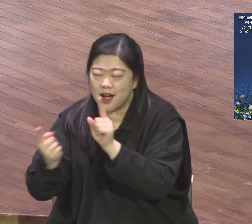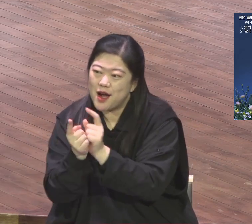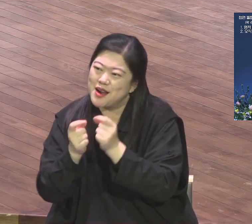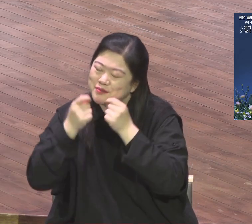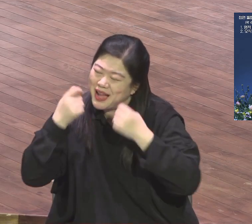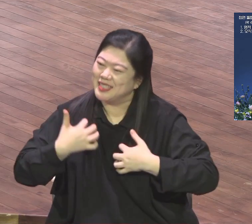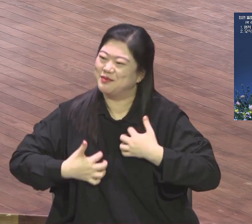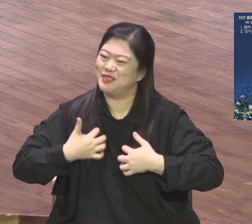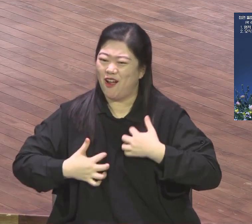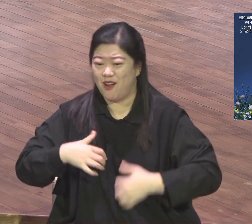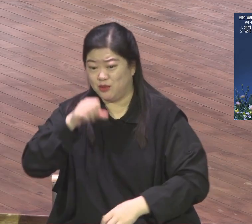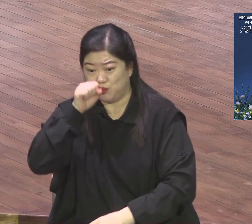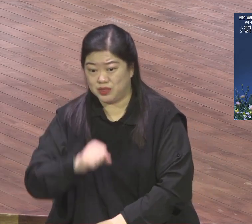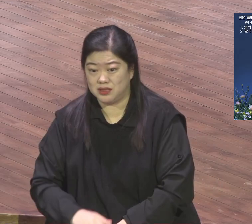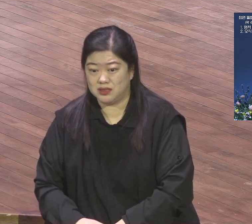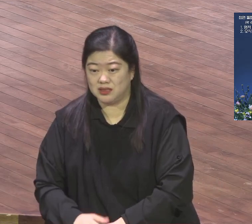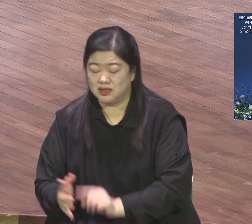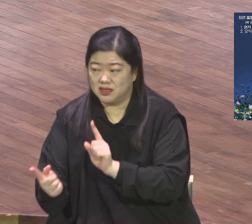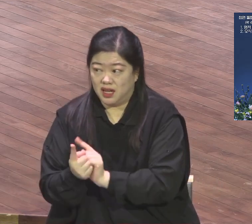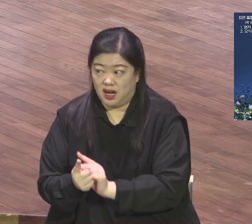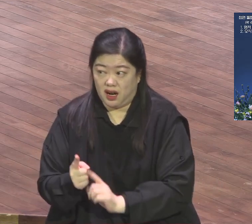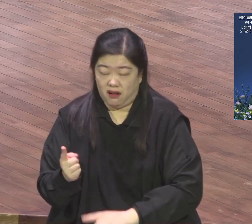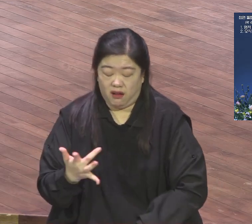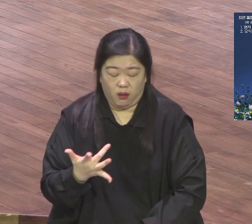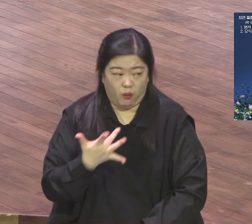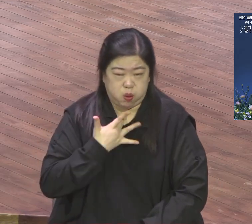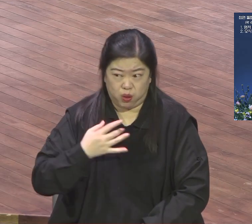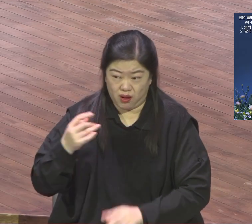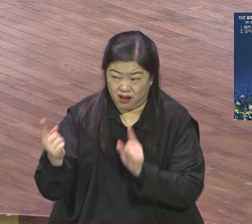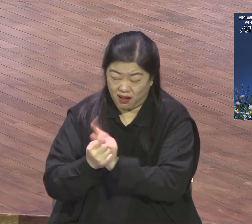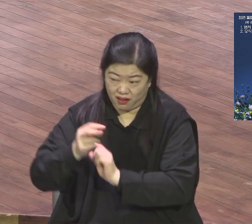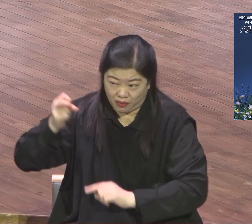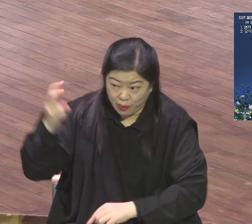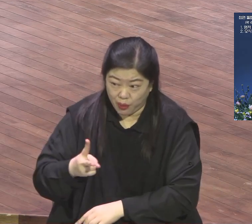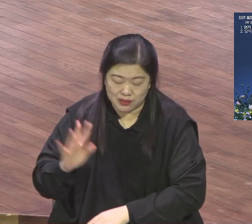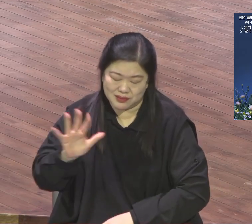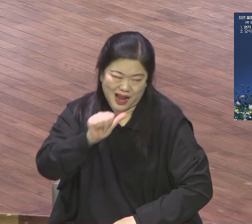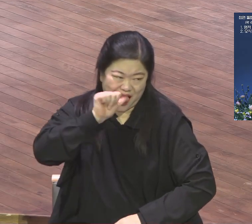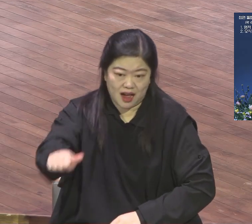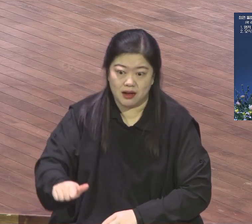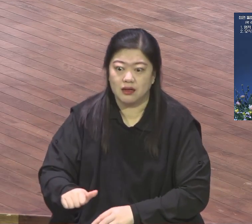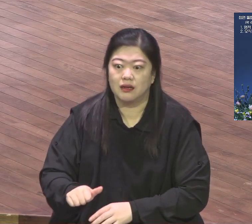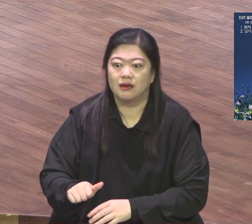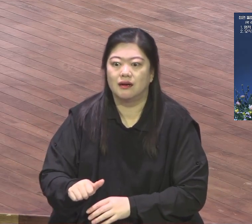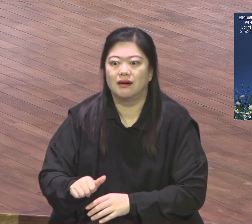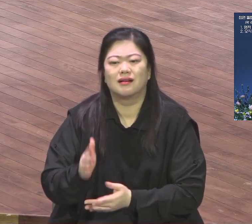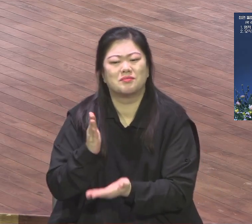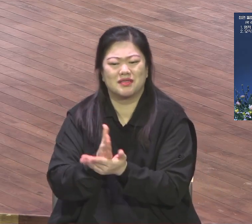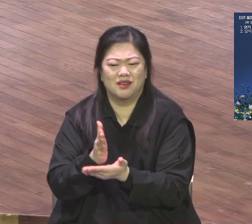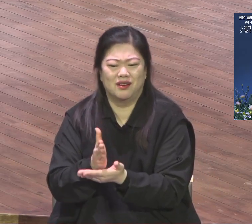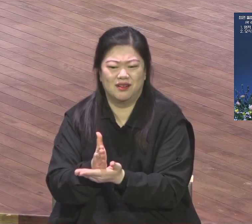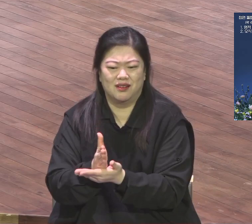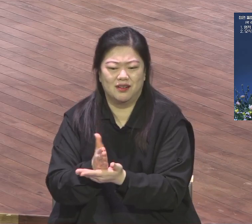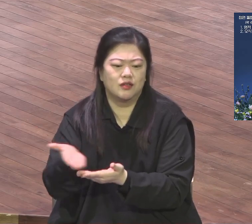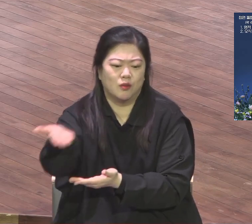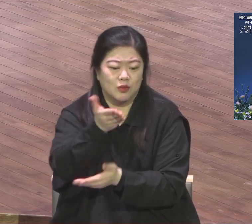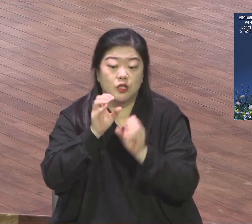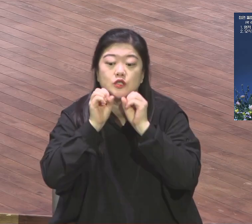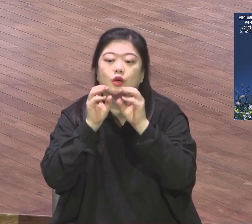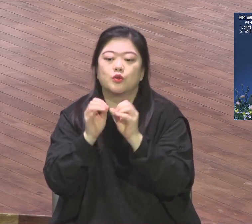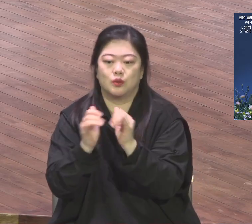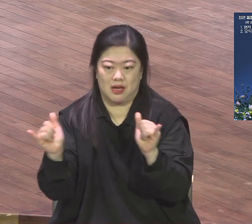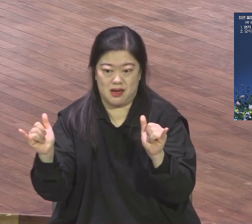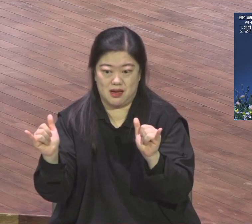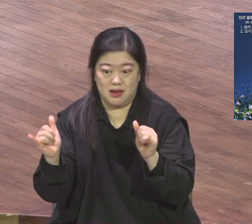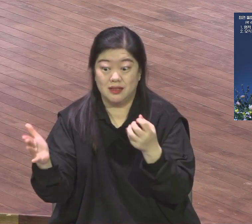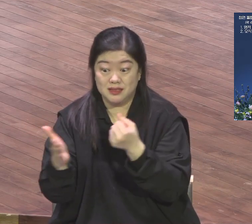계속 부정적입니다. 그거 아셔야 돼요. 그래서 인생 모든 문제 해결자시는 예수 그리스도와 24,